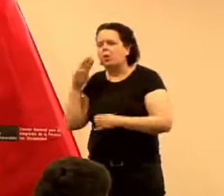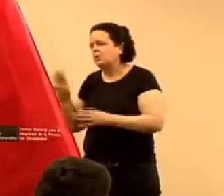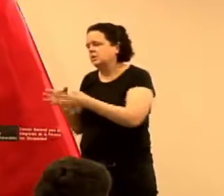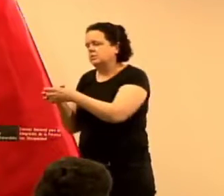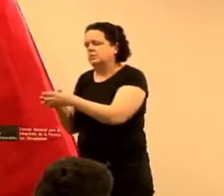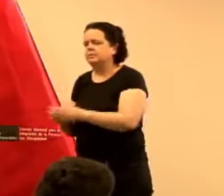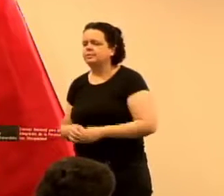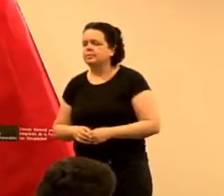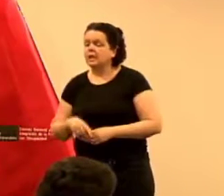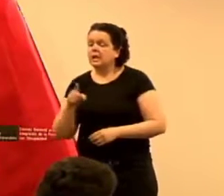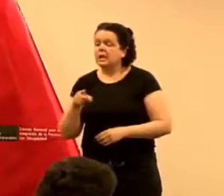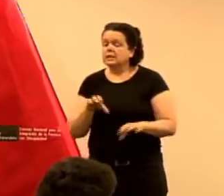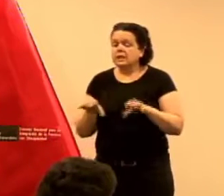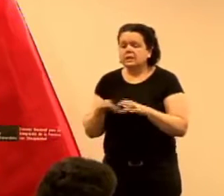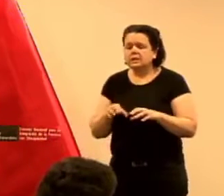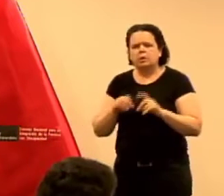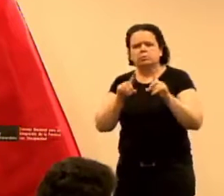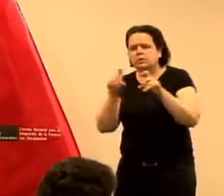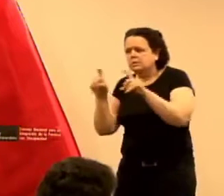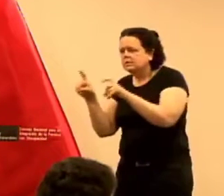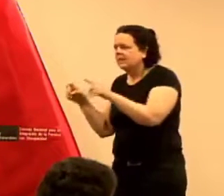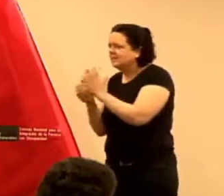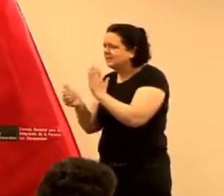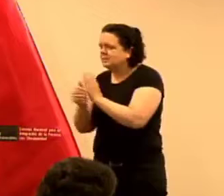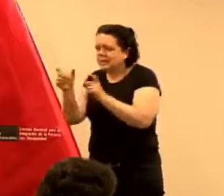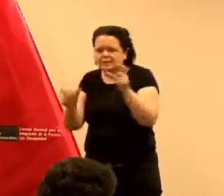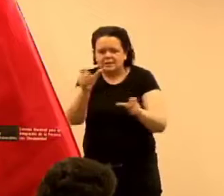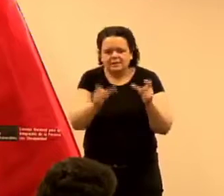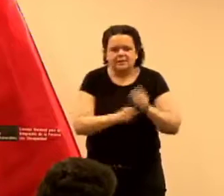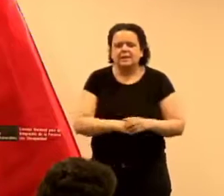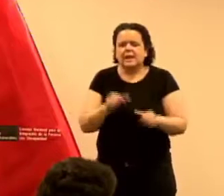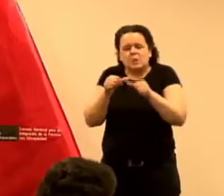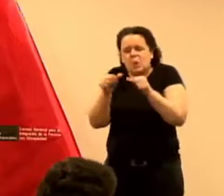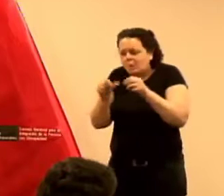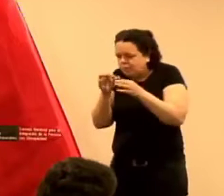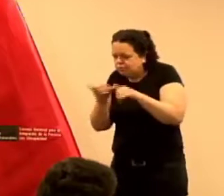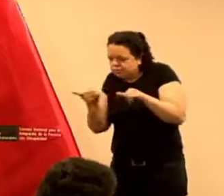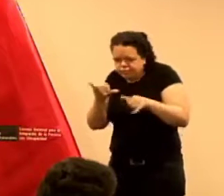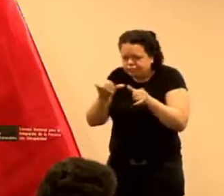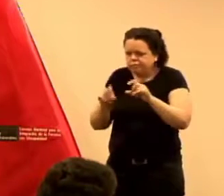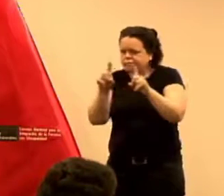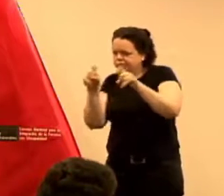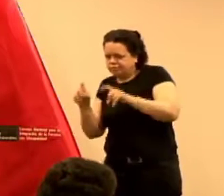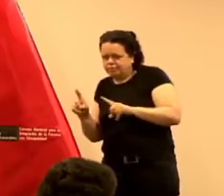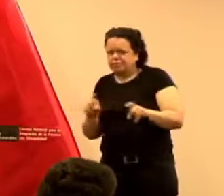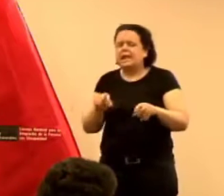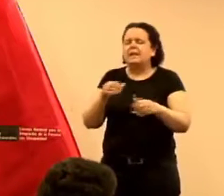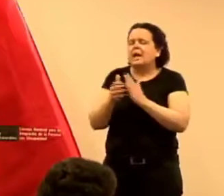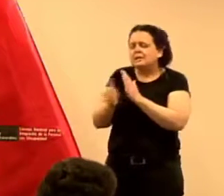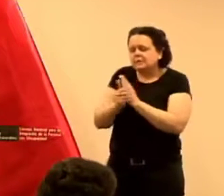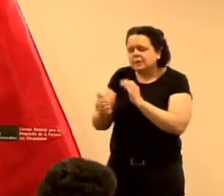Washington. Se hicieron consultas con expertos estadísticos en el diseño de encuestas y expertos de